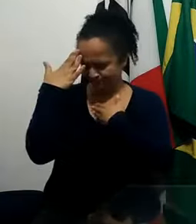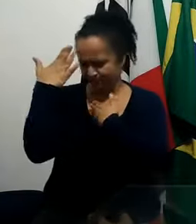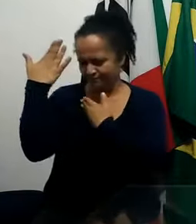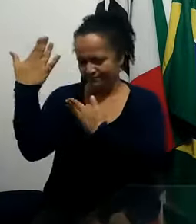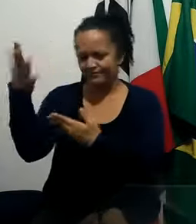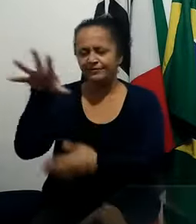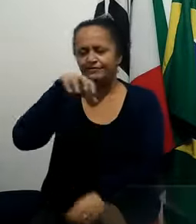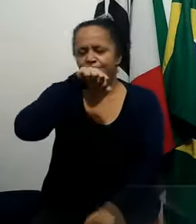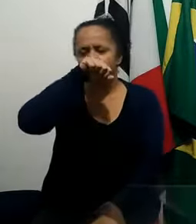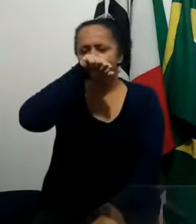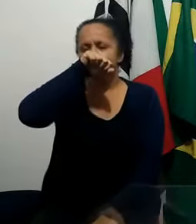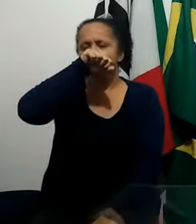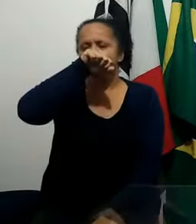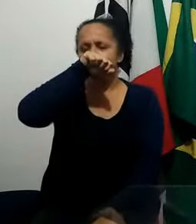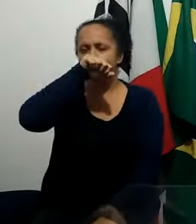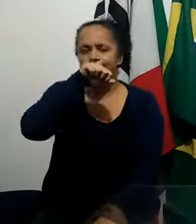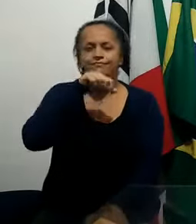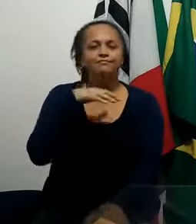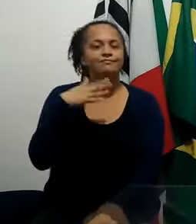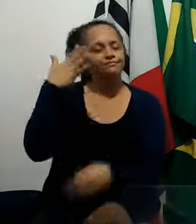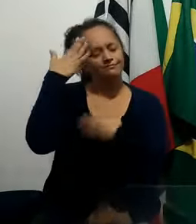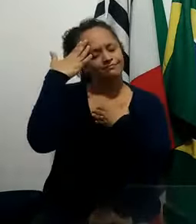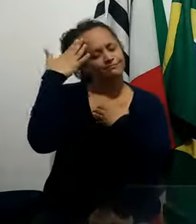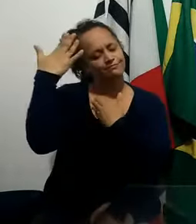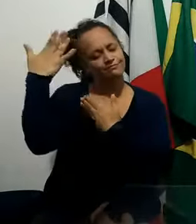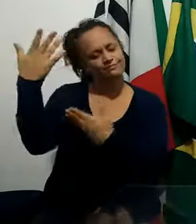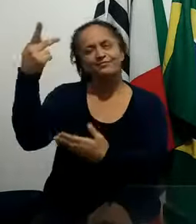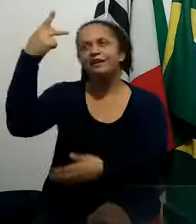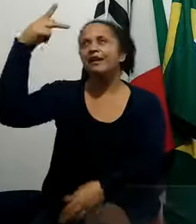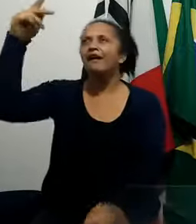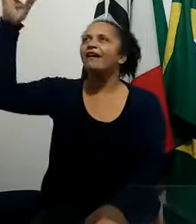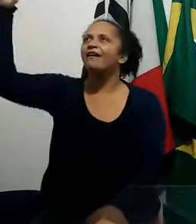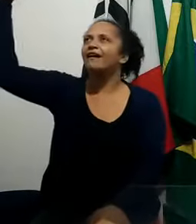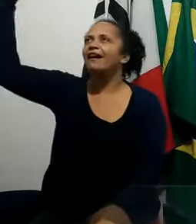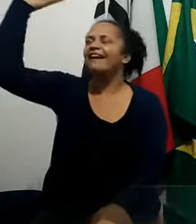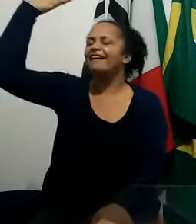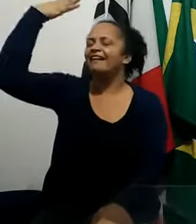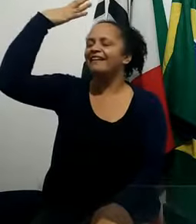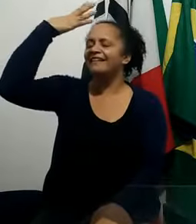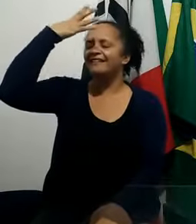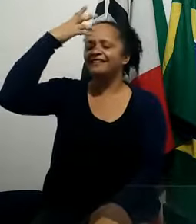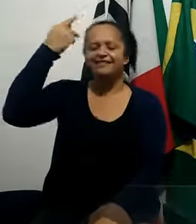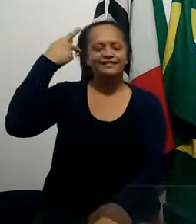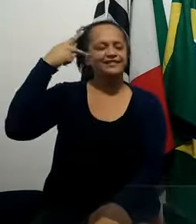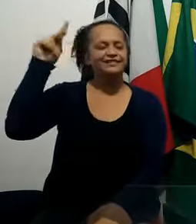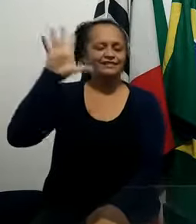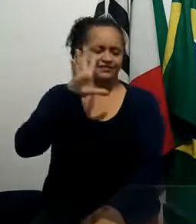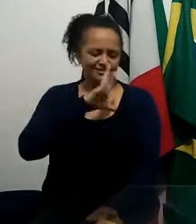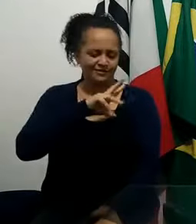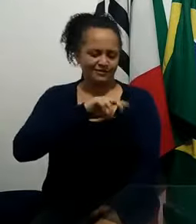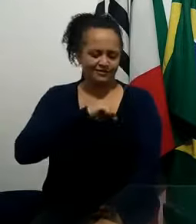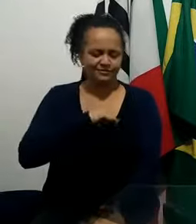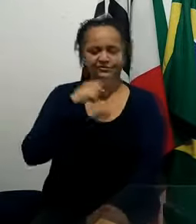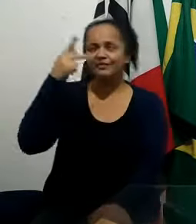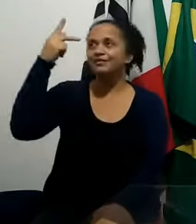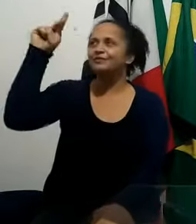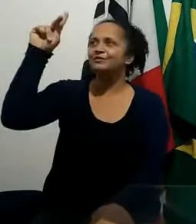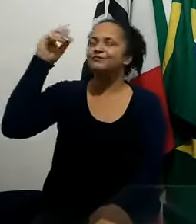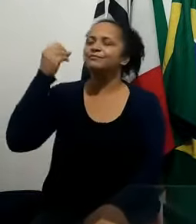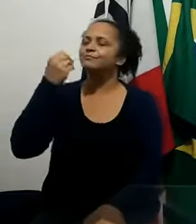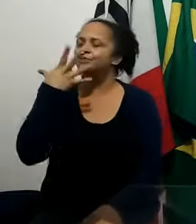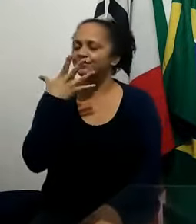que respiramos, agradecer ao Senhor pela tua graça infinita, pelo teu amor, pela tua bondade,